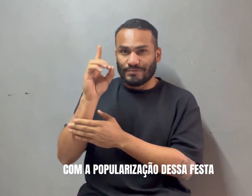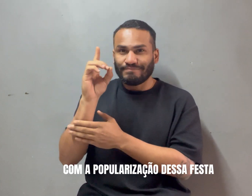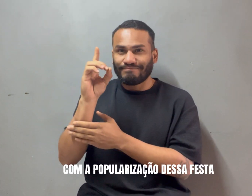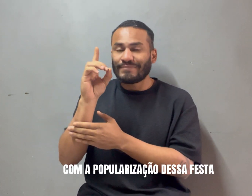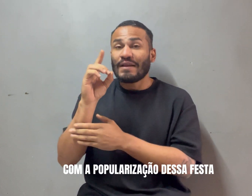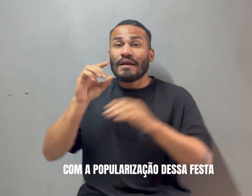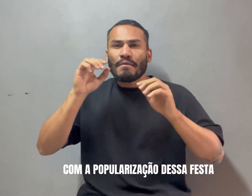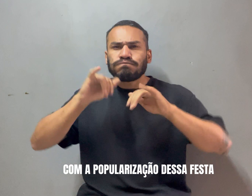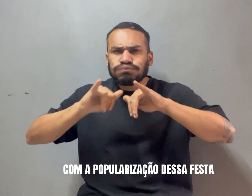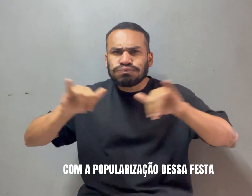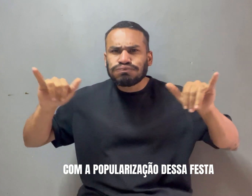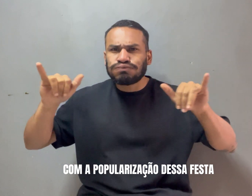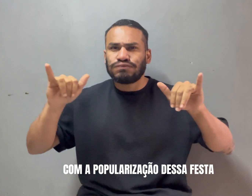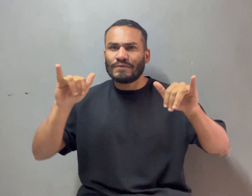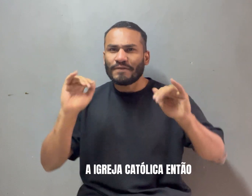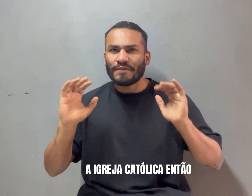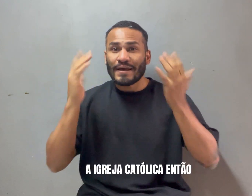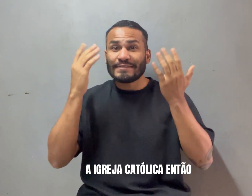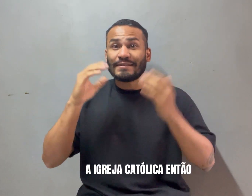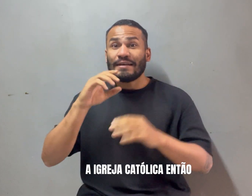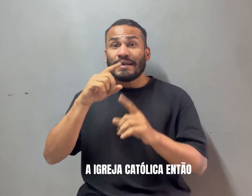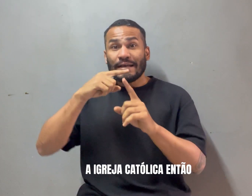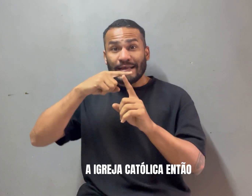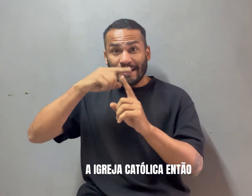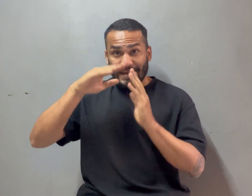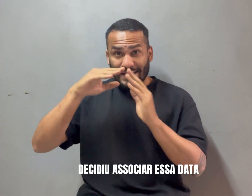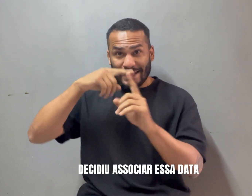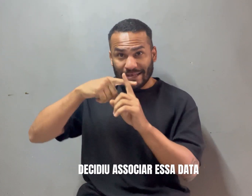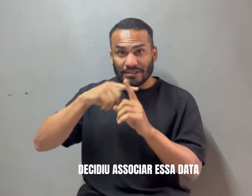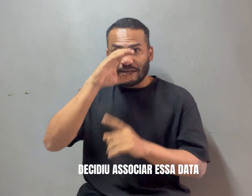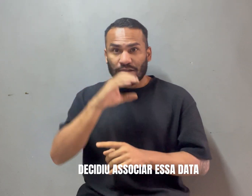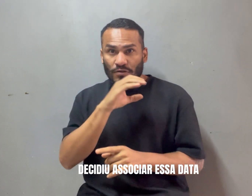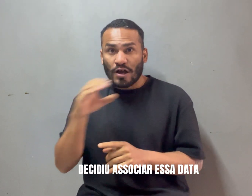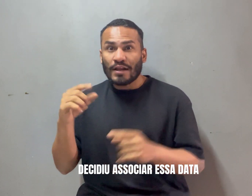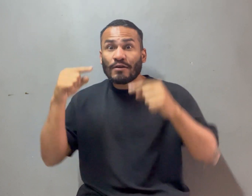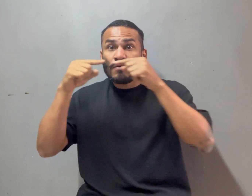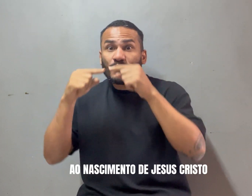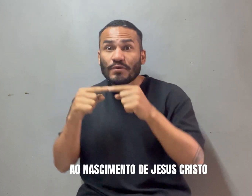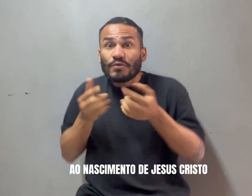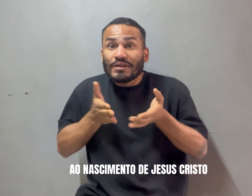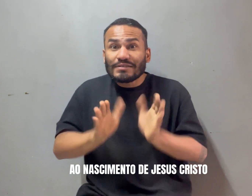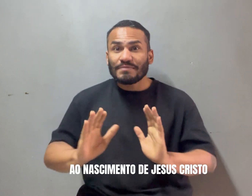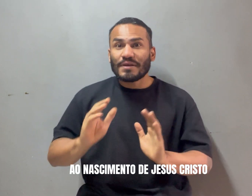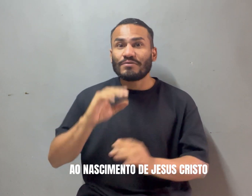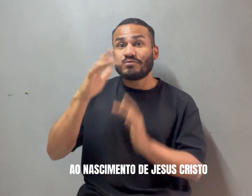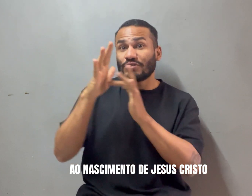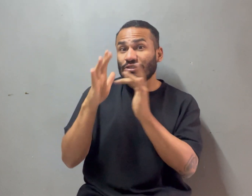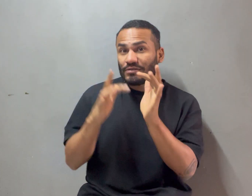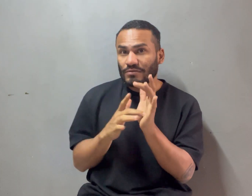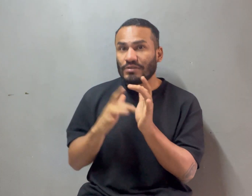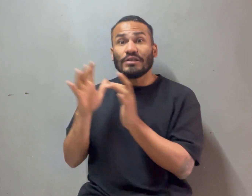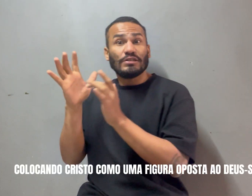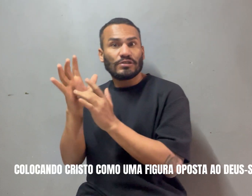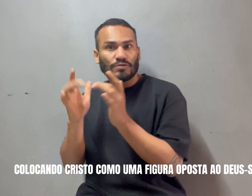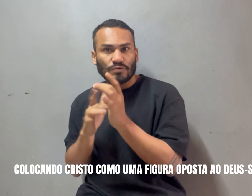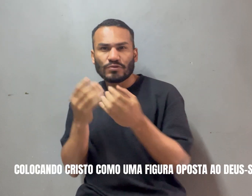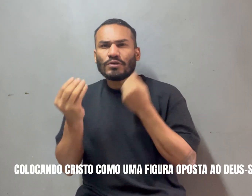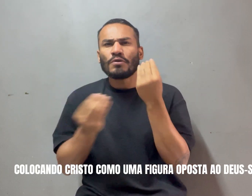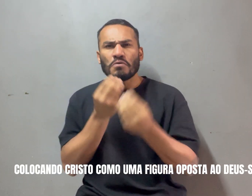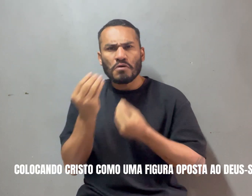a popularização dessa festa, a Igreja Católica então decidiu associar essa data ao nascimento de Jesus Cristo, colocando Cristo como